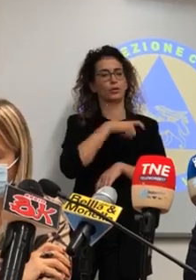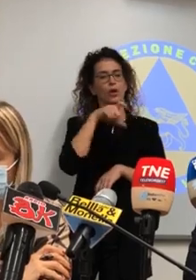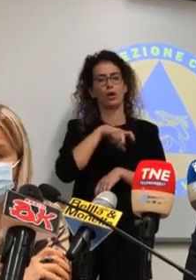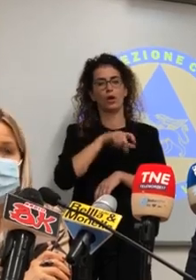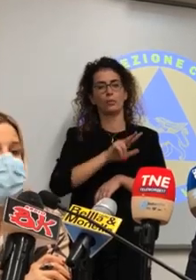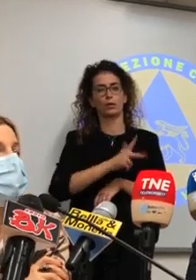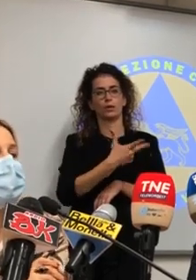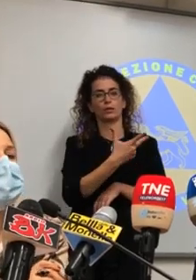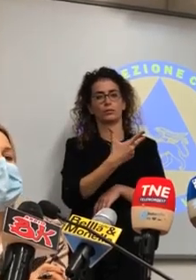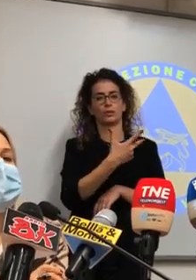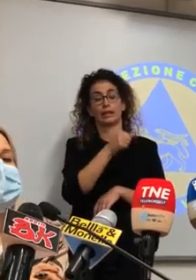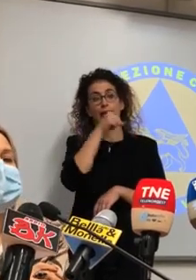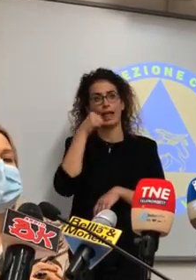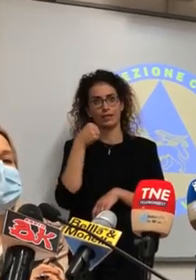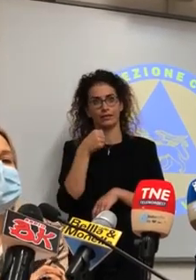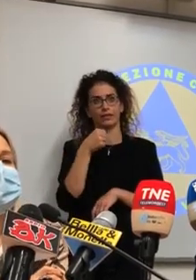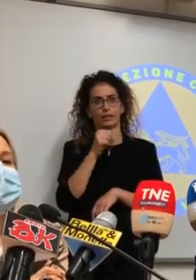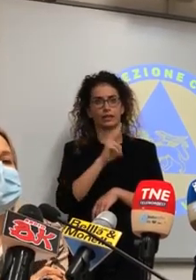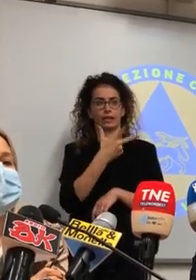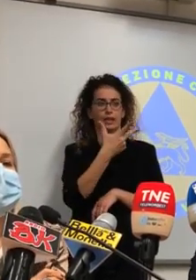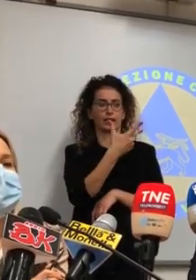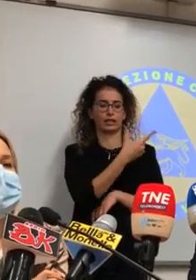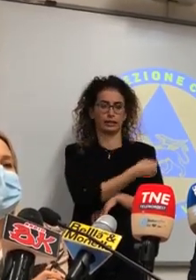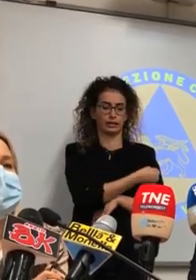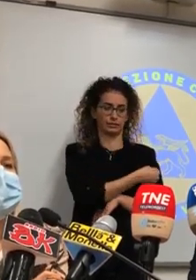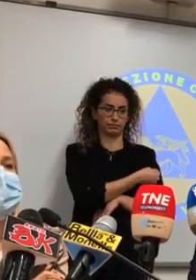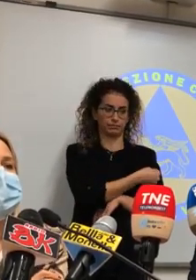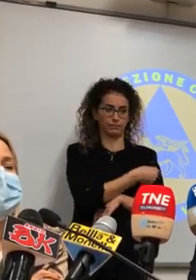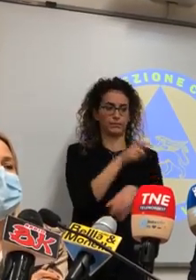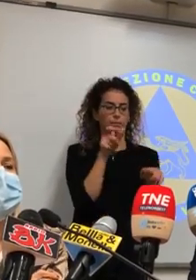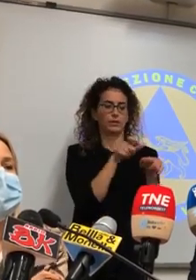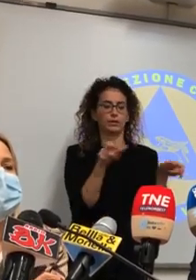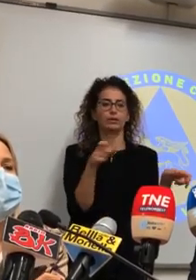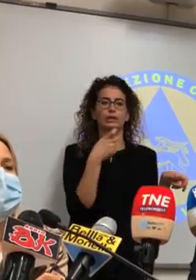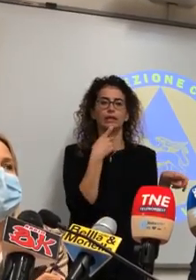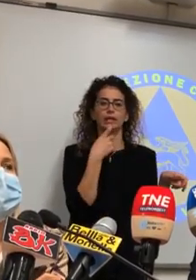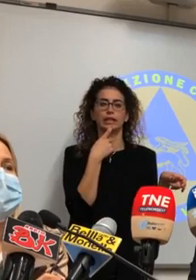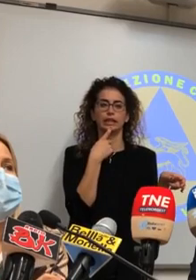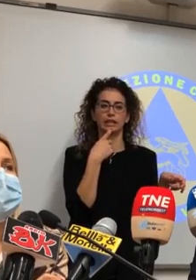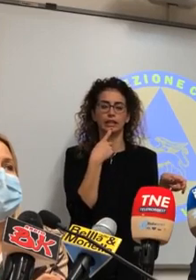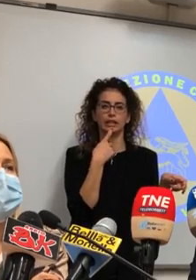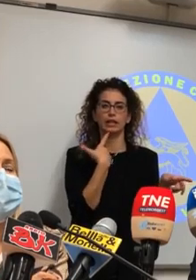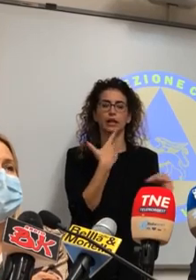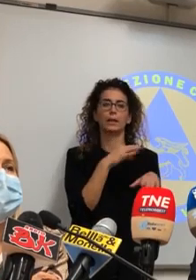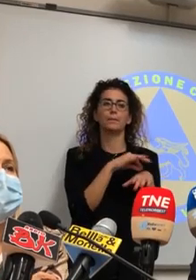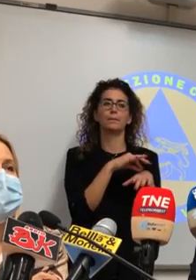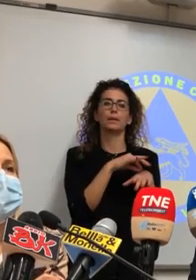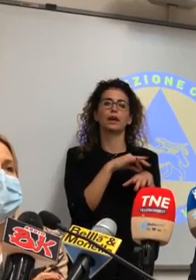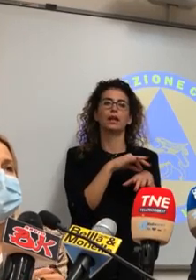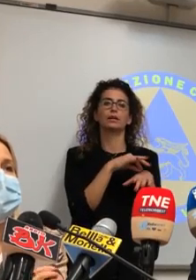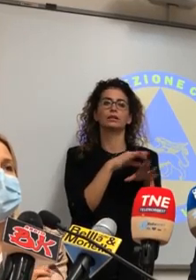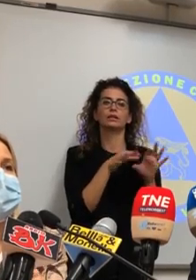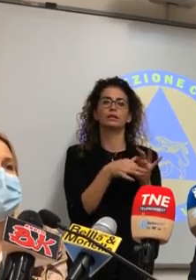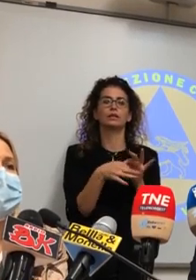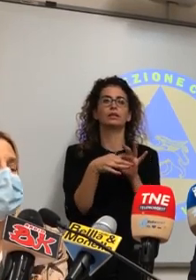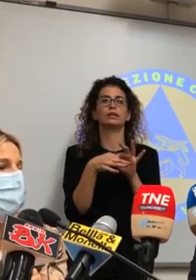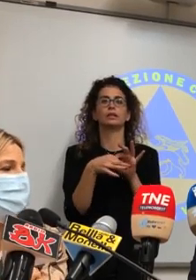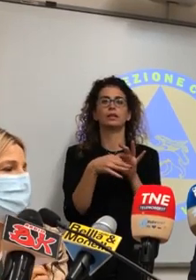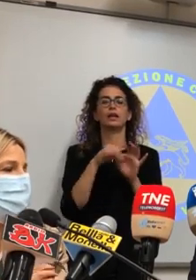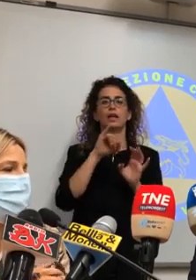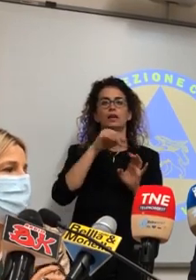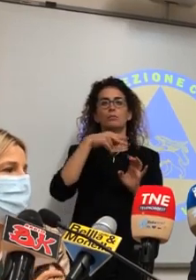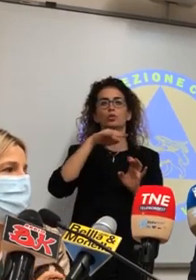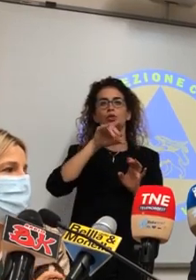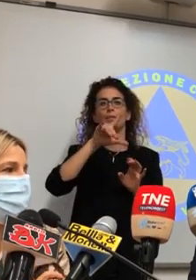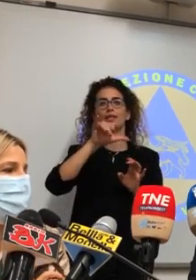per completare il ciclo vaccinale fare la terza. Sono i soggetti che soffrono di malattie che determinano